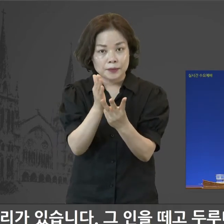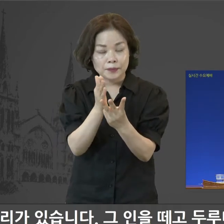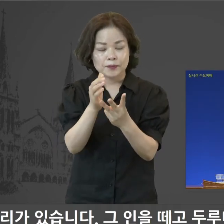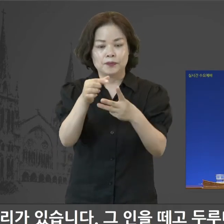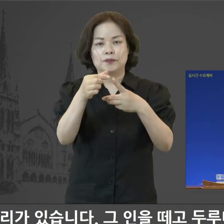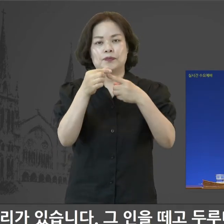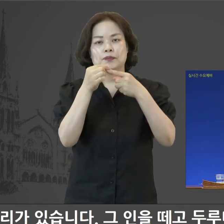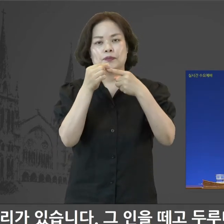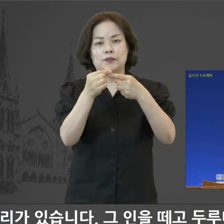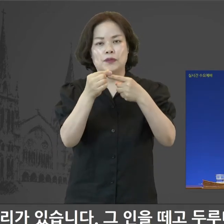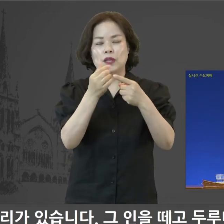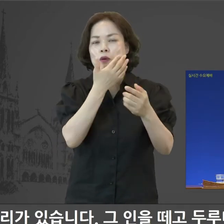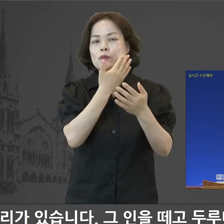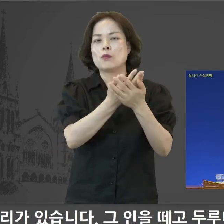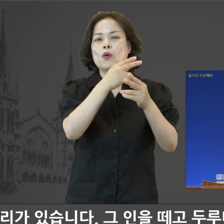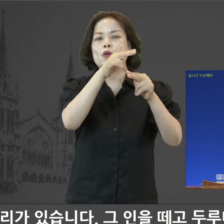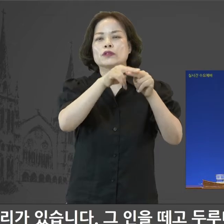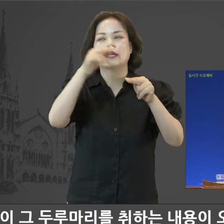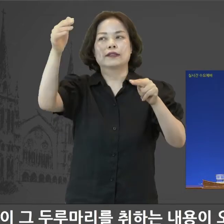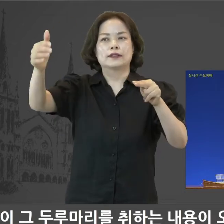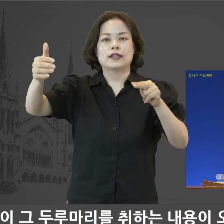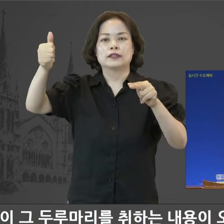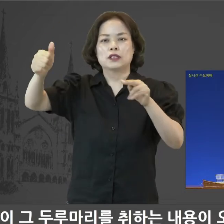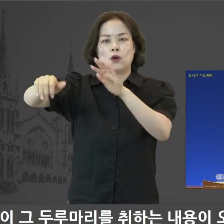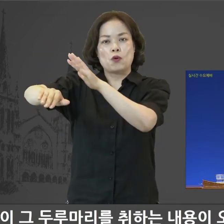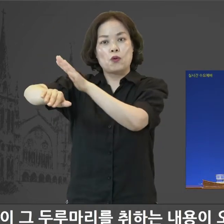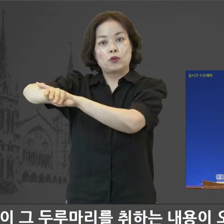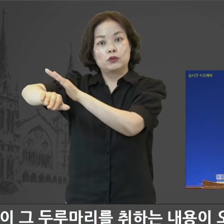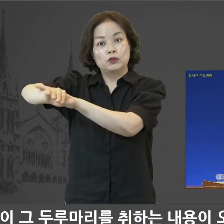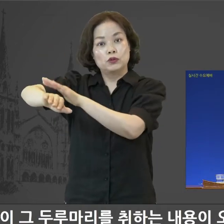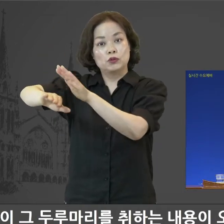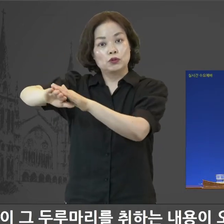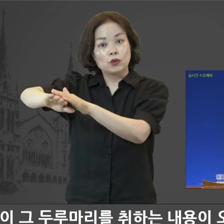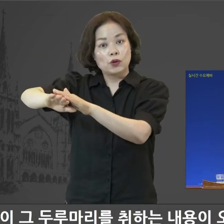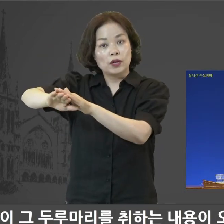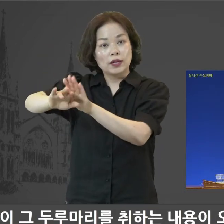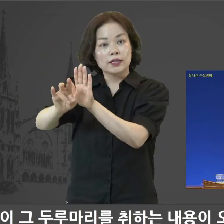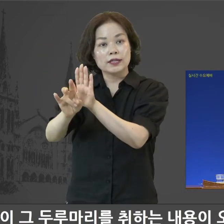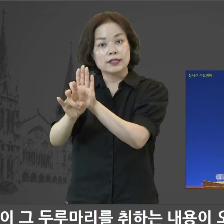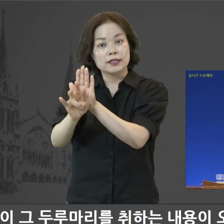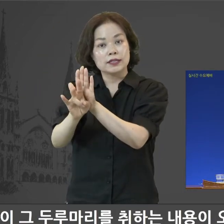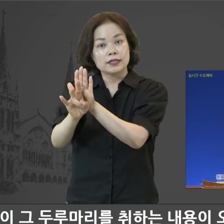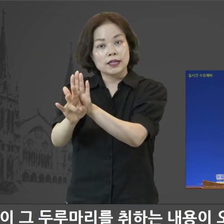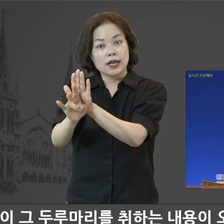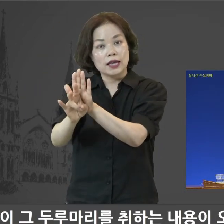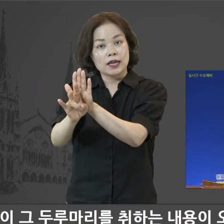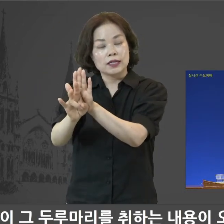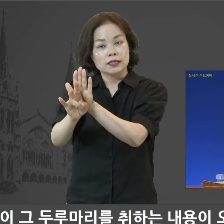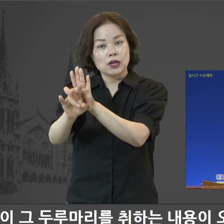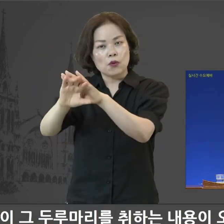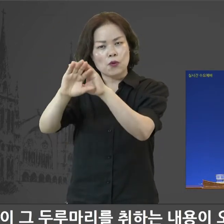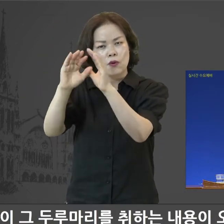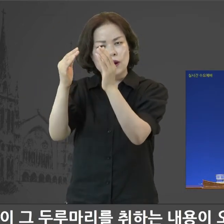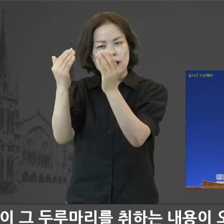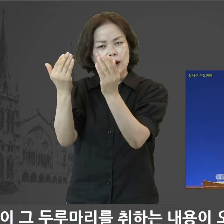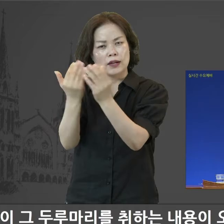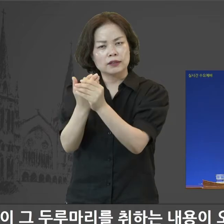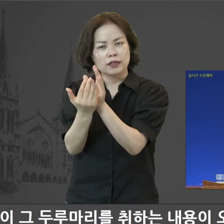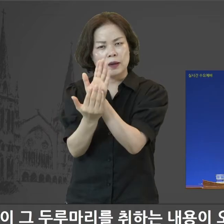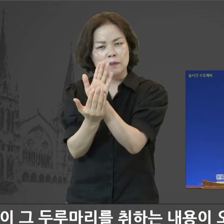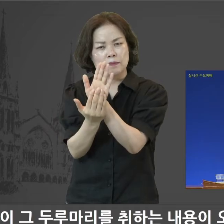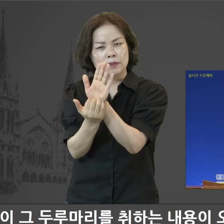먼저 보좌에 앉으신 하나님의 오른손에 계시의 완전성과